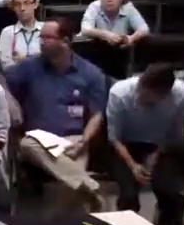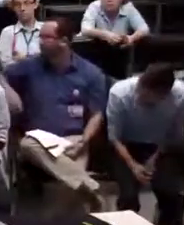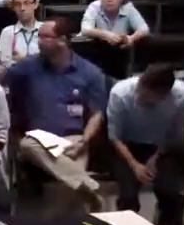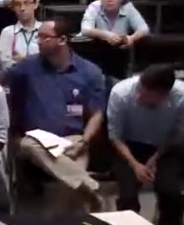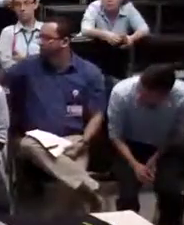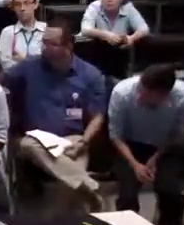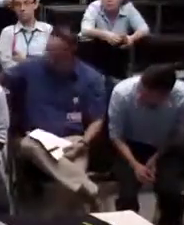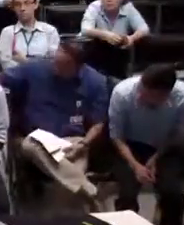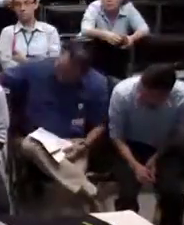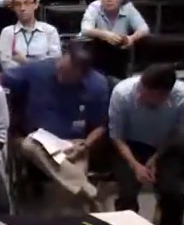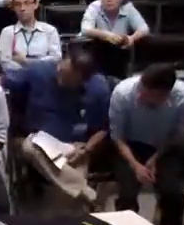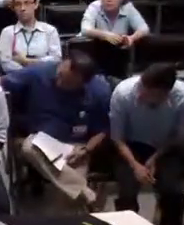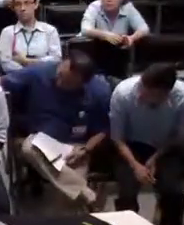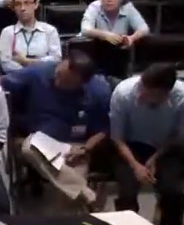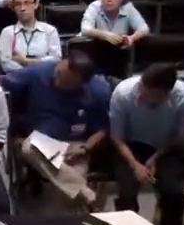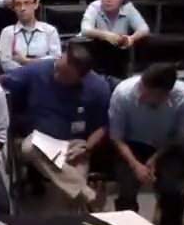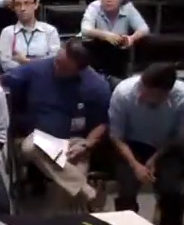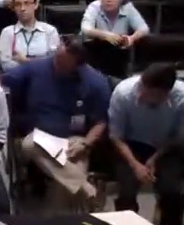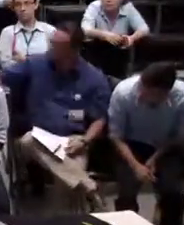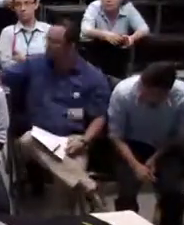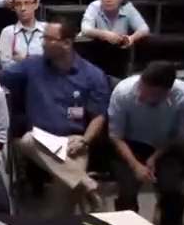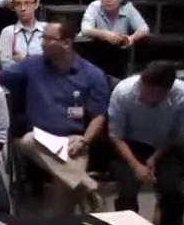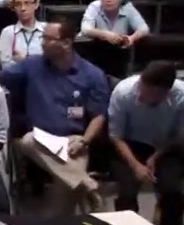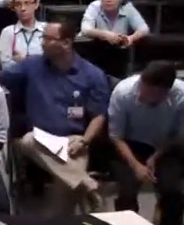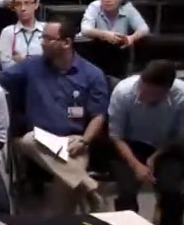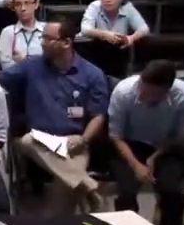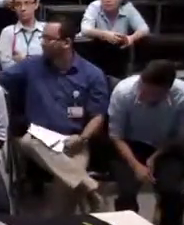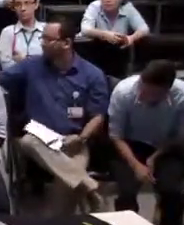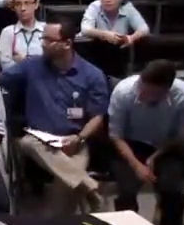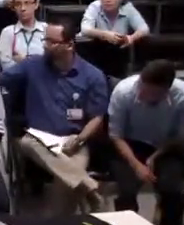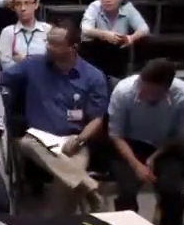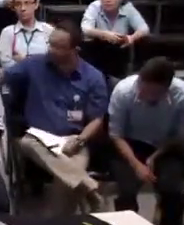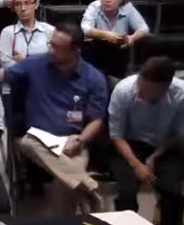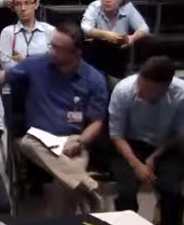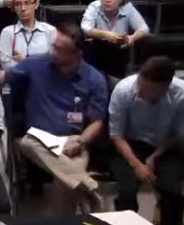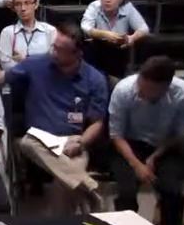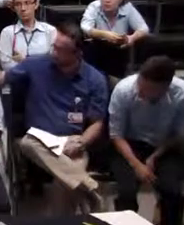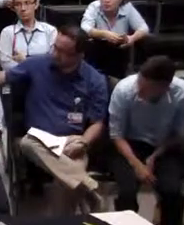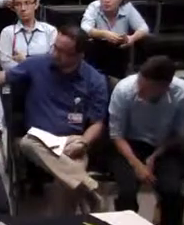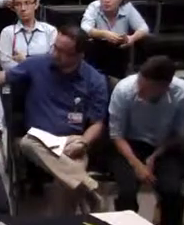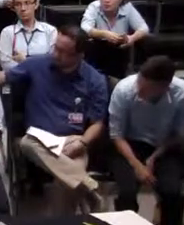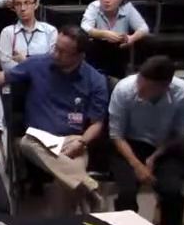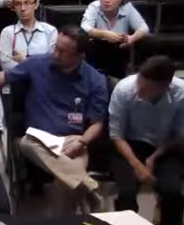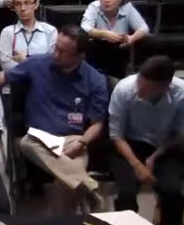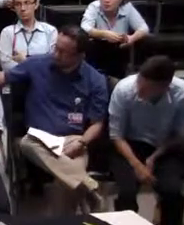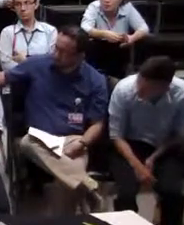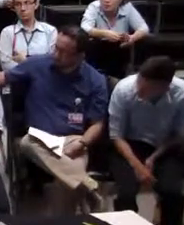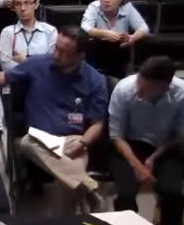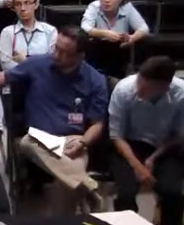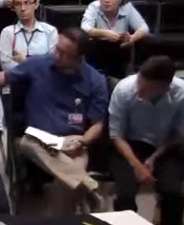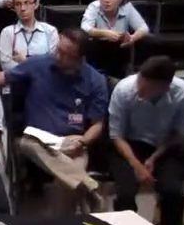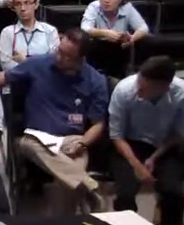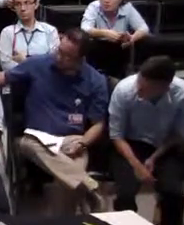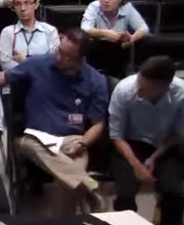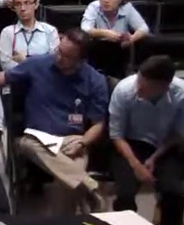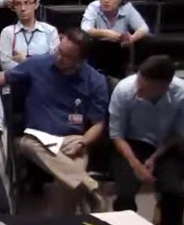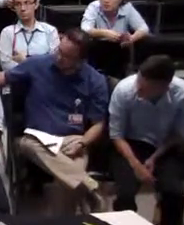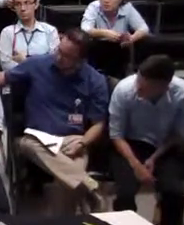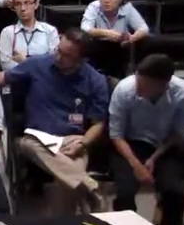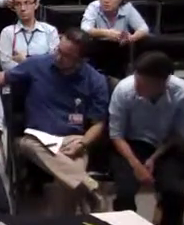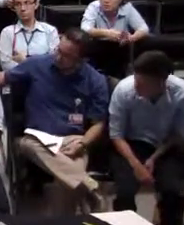Dice acá otra chica, sí, es muy cierto que por lo menos ustedes mencionaban que los niños cuando están en una edad de infante utilizan